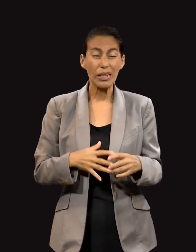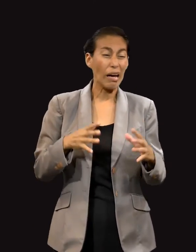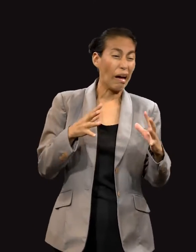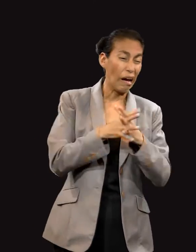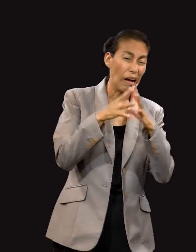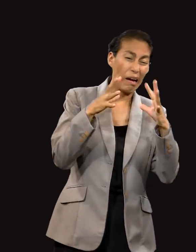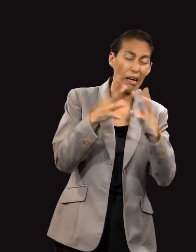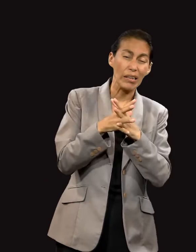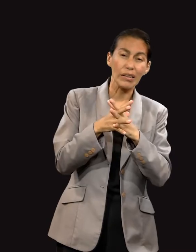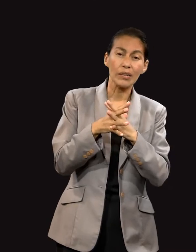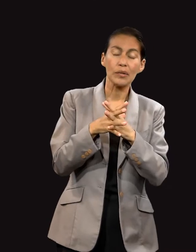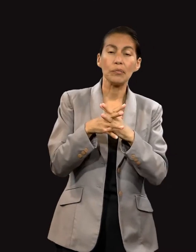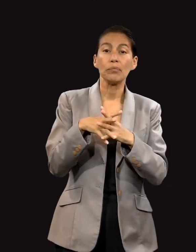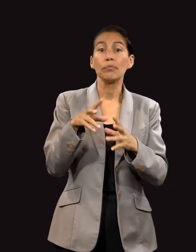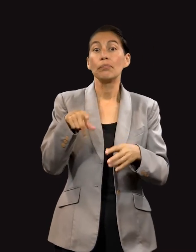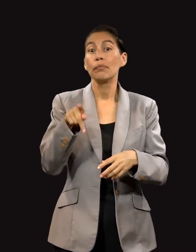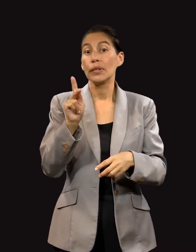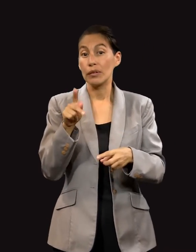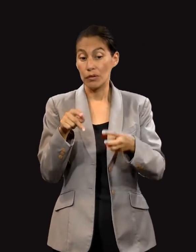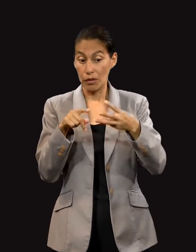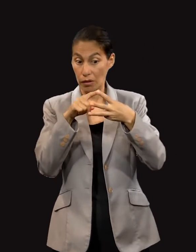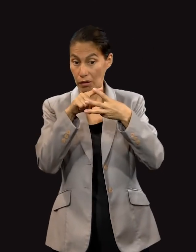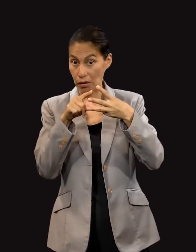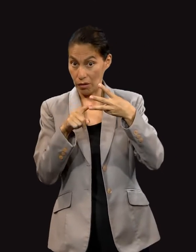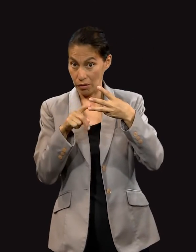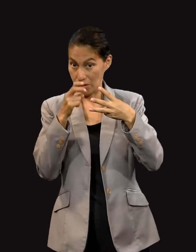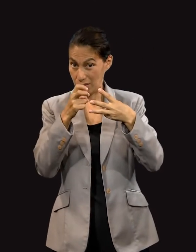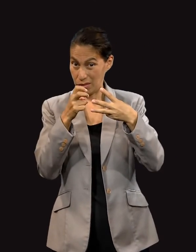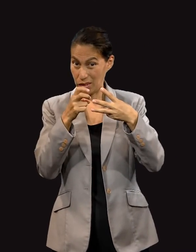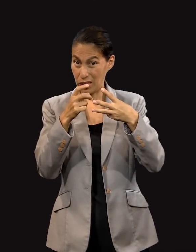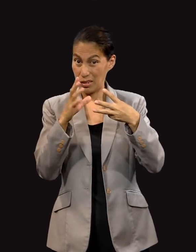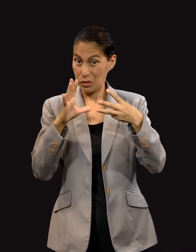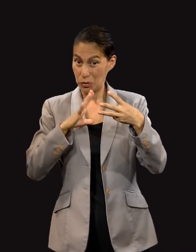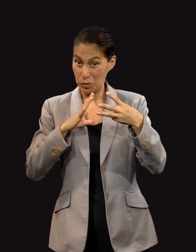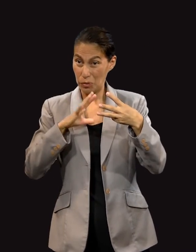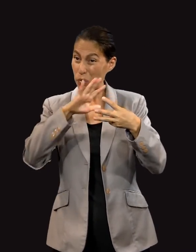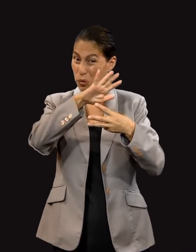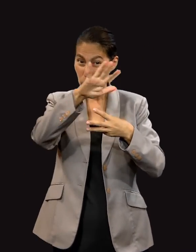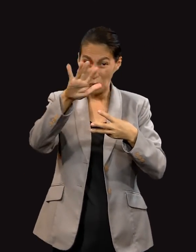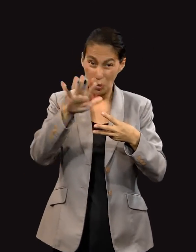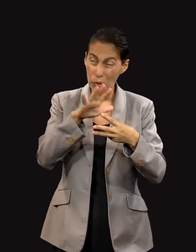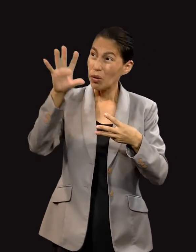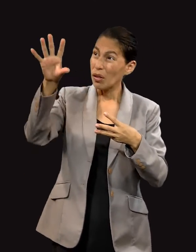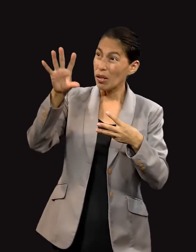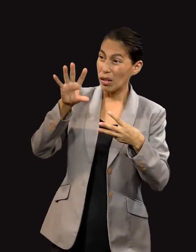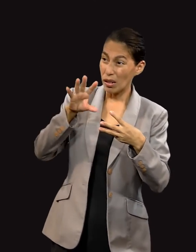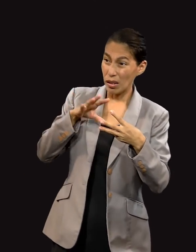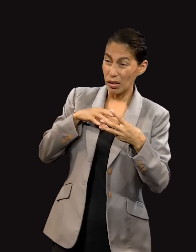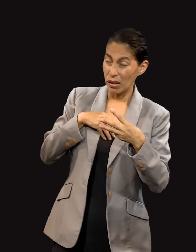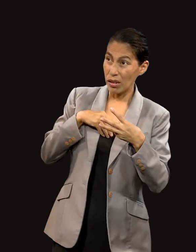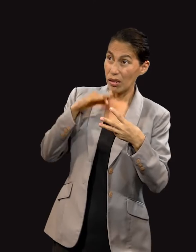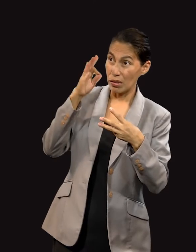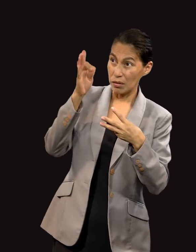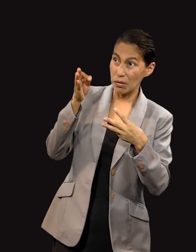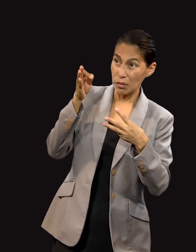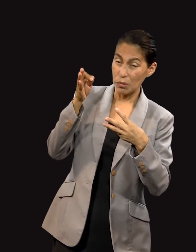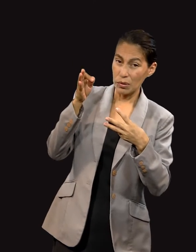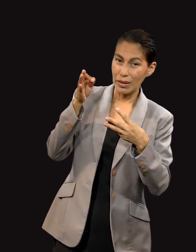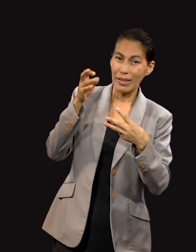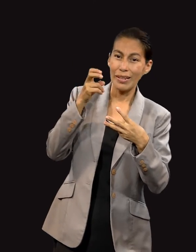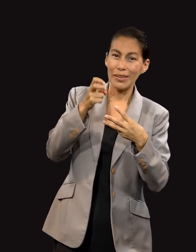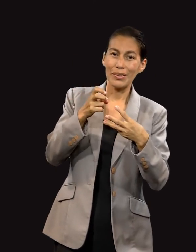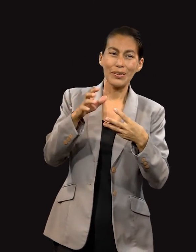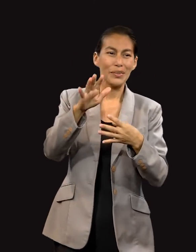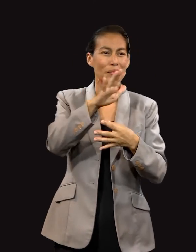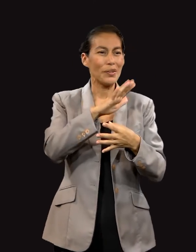guerra. Se acabaría con esas tres grandes virtudes que Dios nos da a todos si lo aceptamos